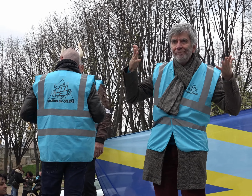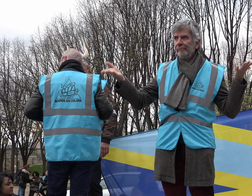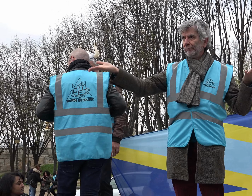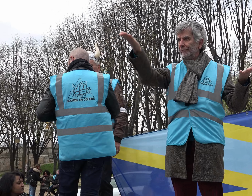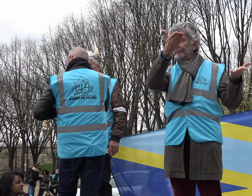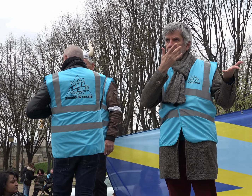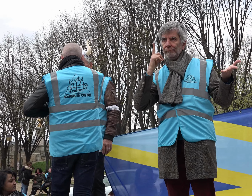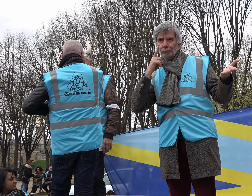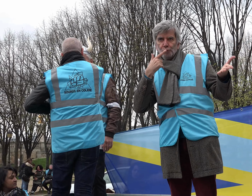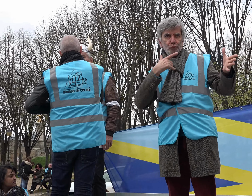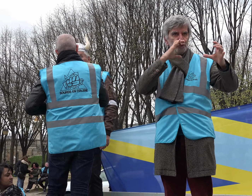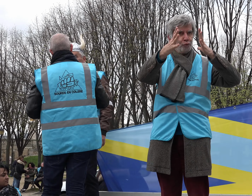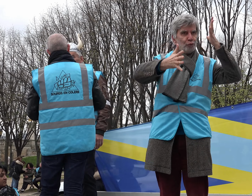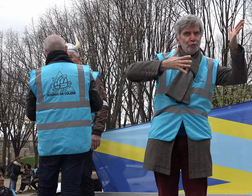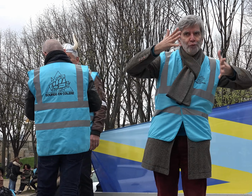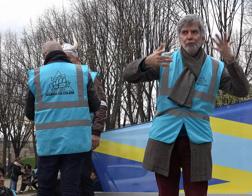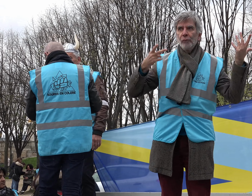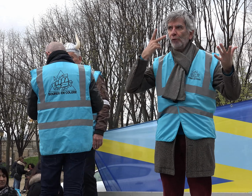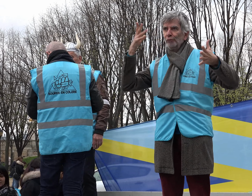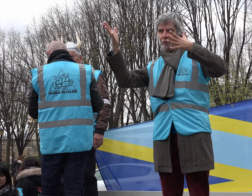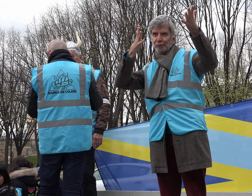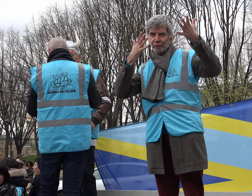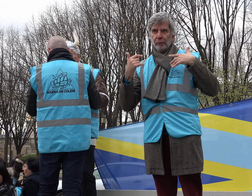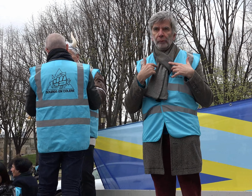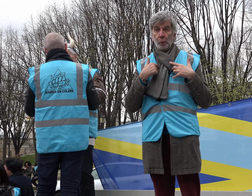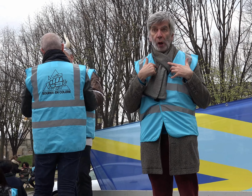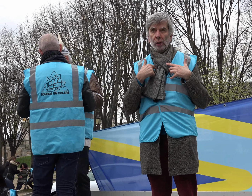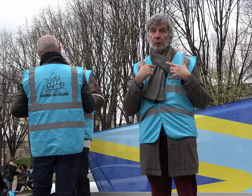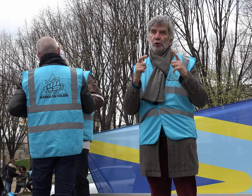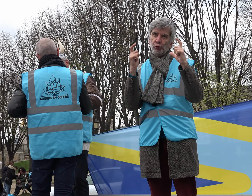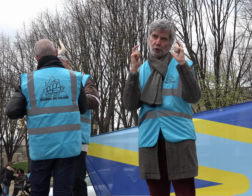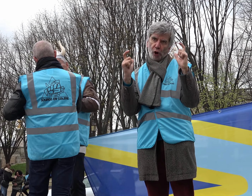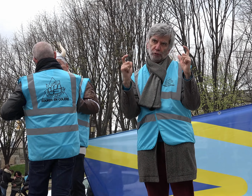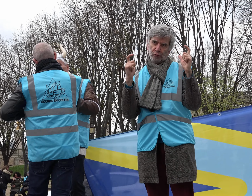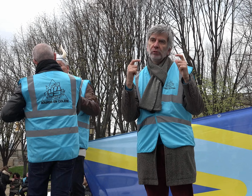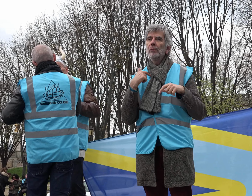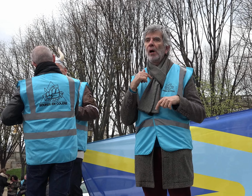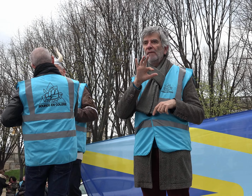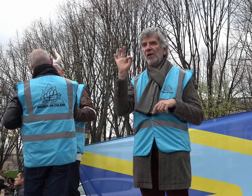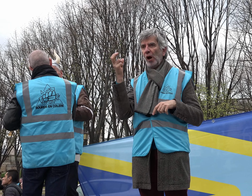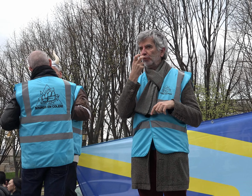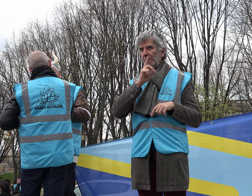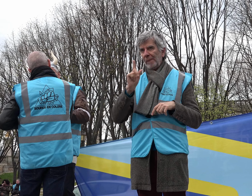Donc, j'utilisais la communication à travers les signes, les gestes. Et ma grande chance,